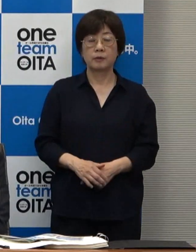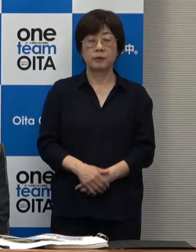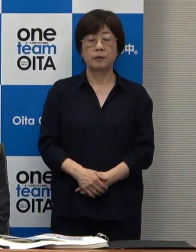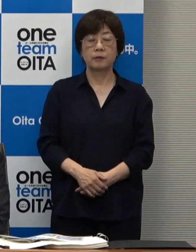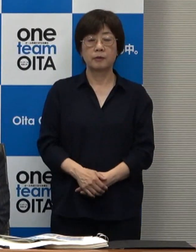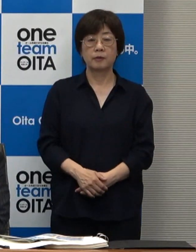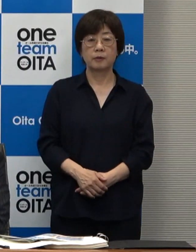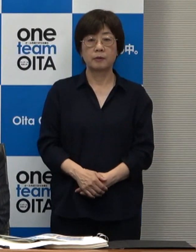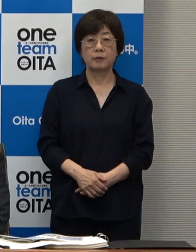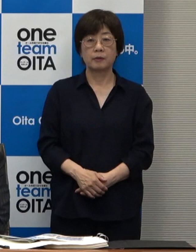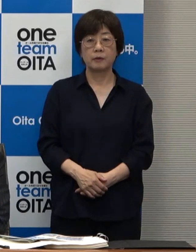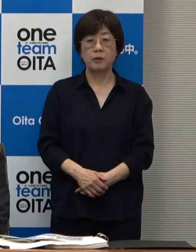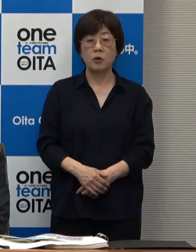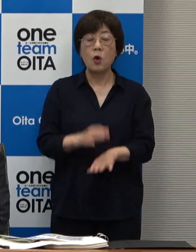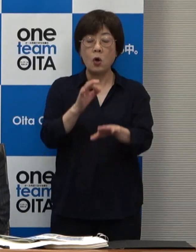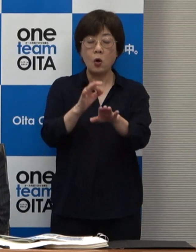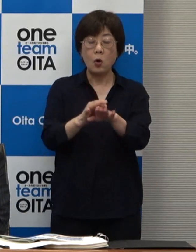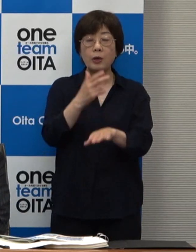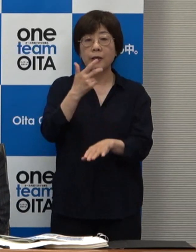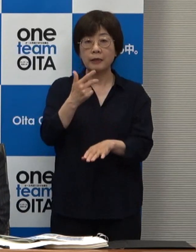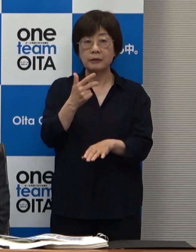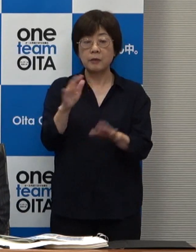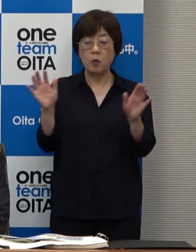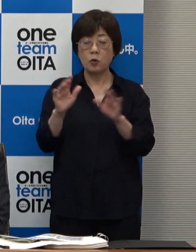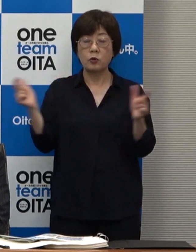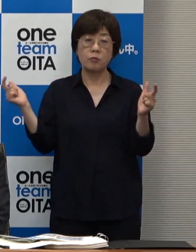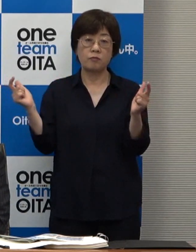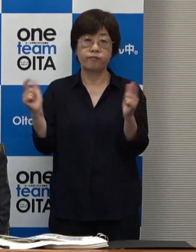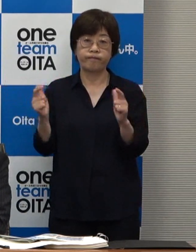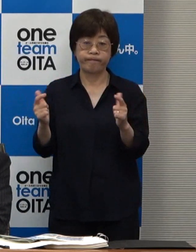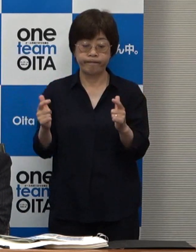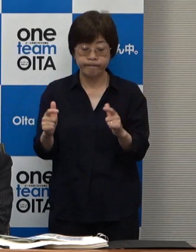この大分市でも少子化人口減少が進行し、